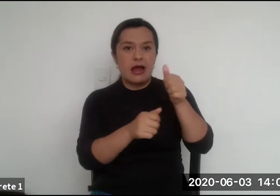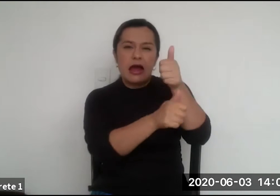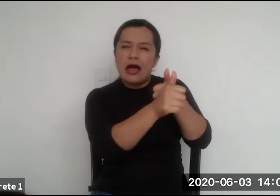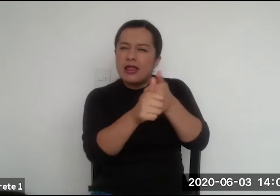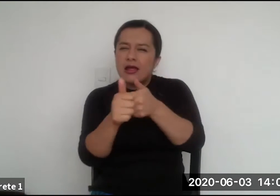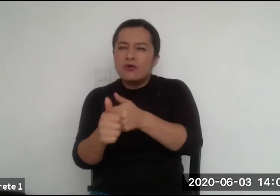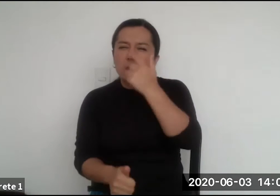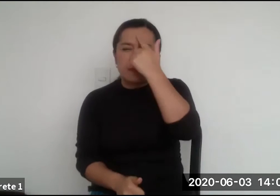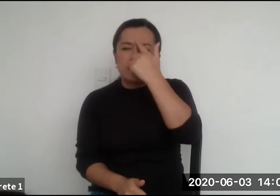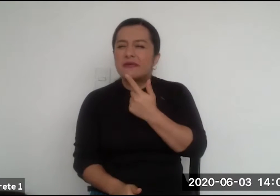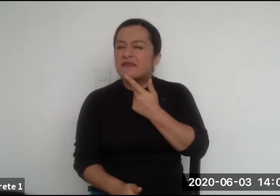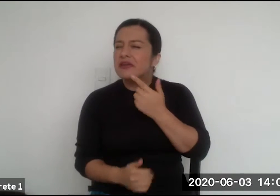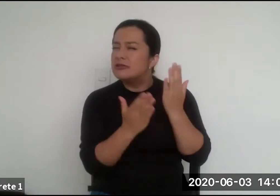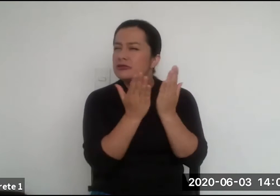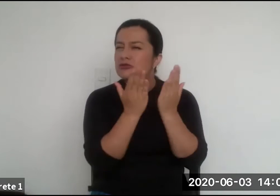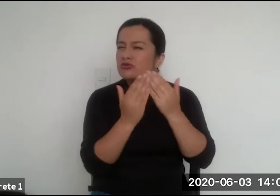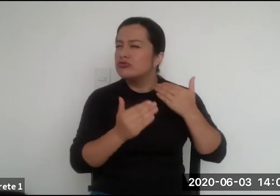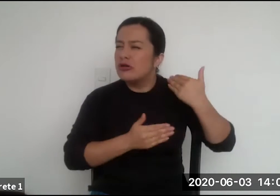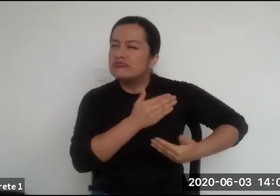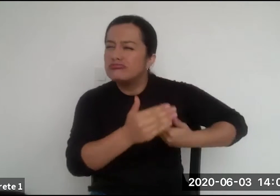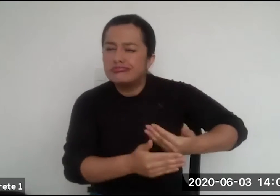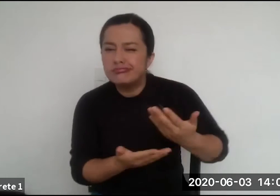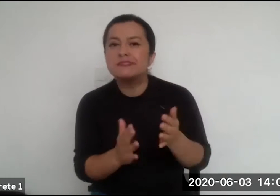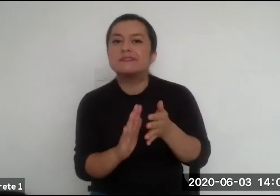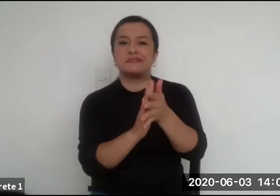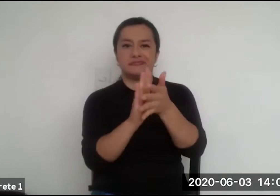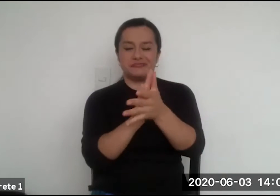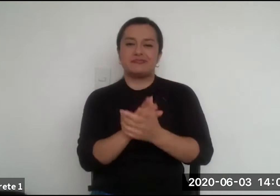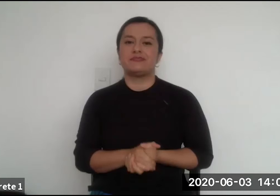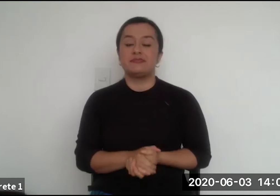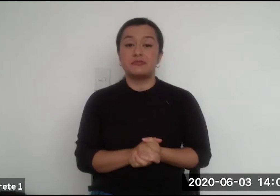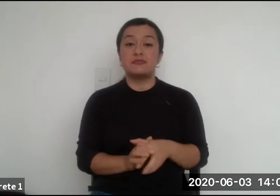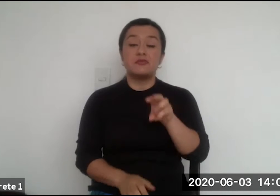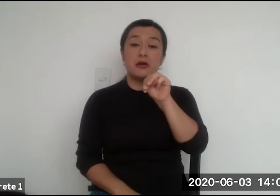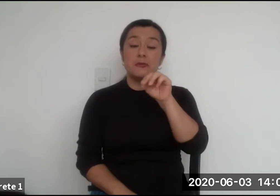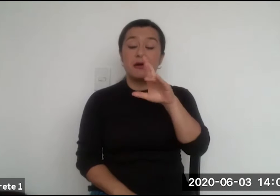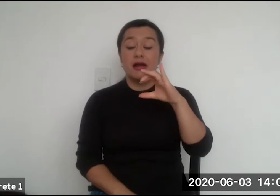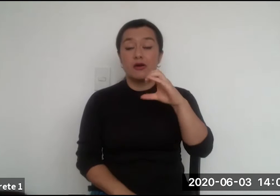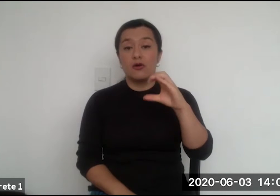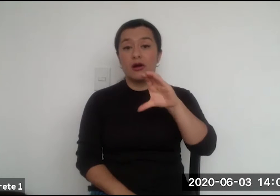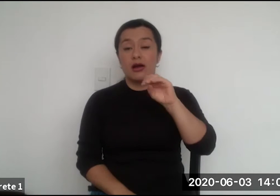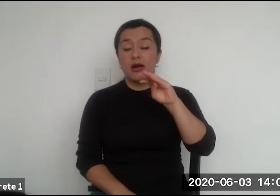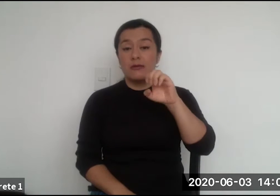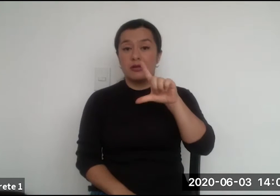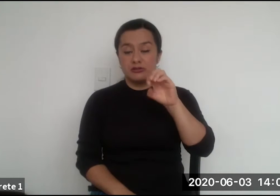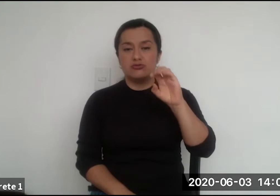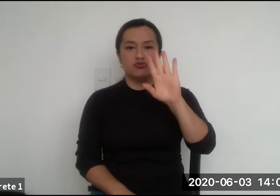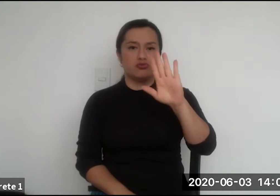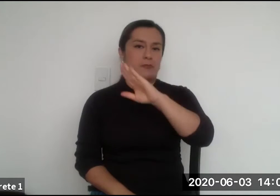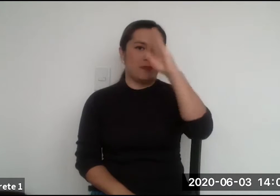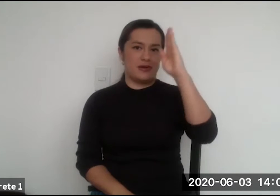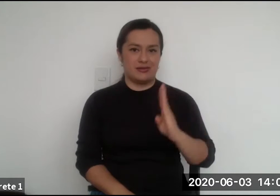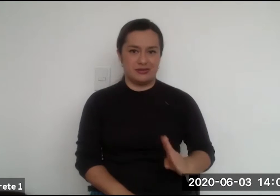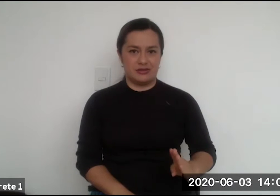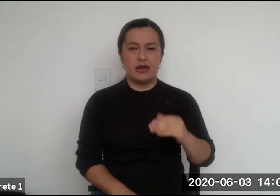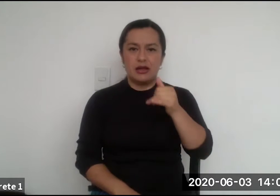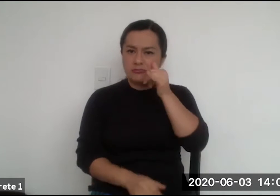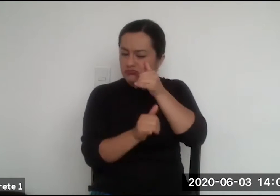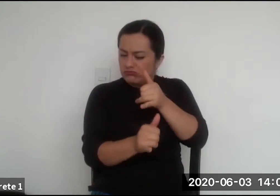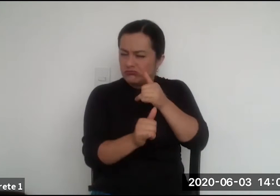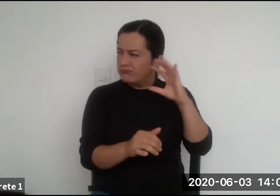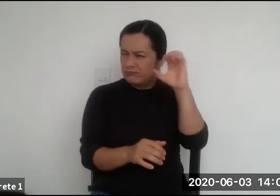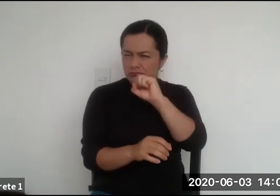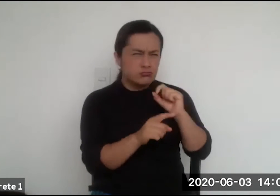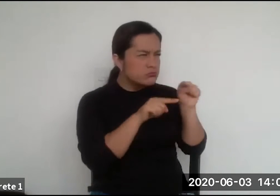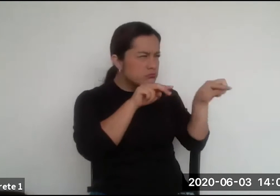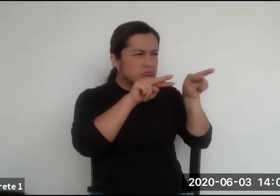las personas que nos acompañan el día de hoy. Bueno, Marco Gabello, de Brasil, es científico social de la